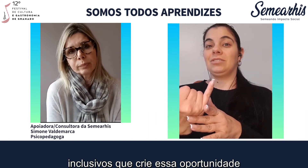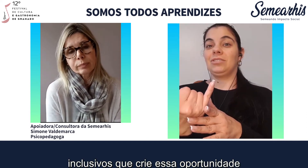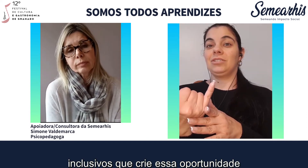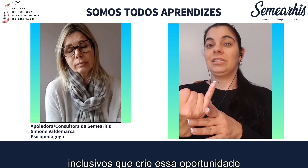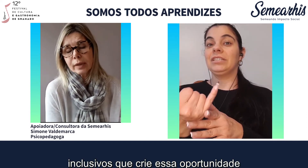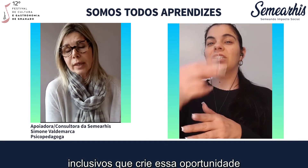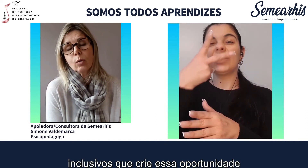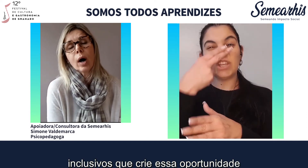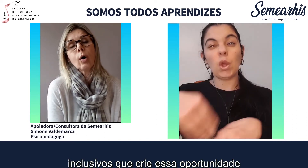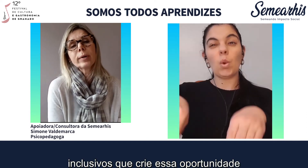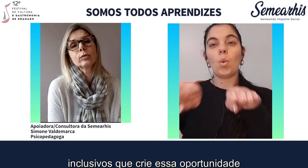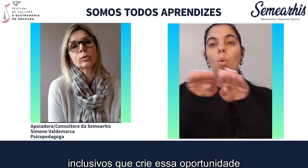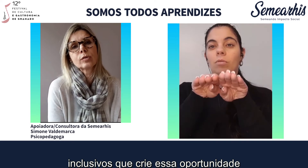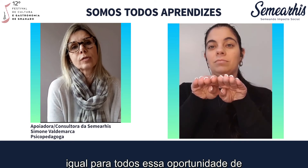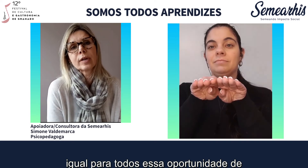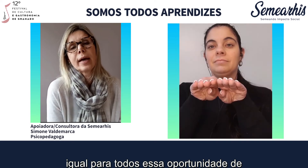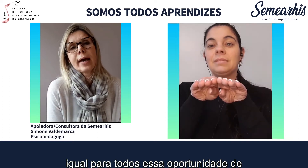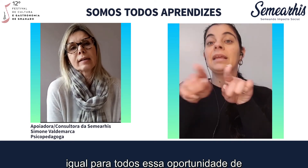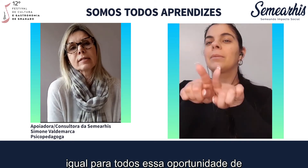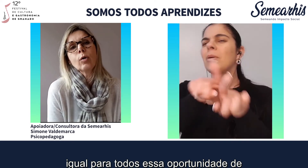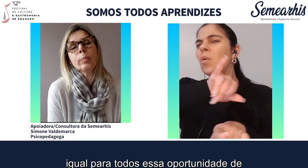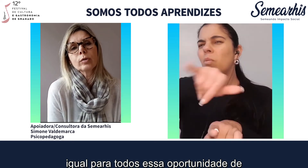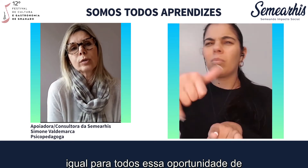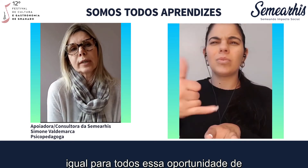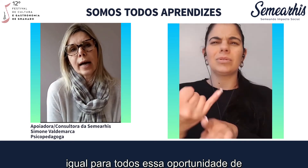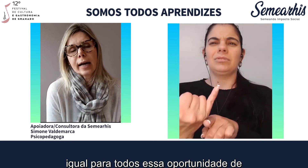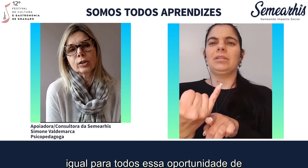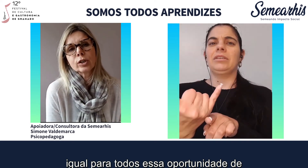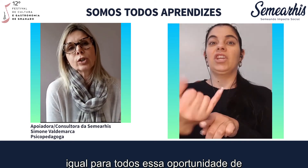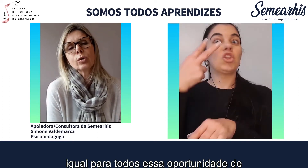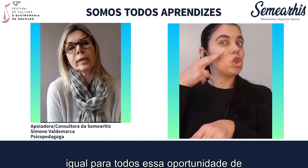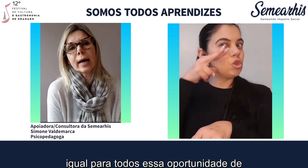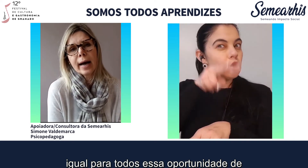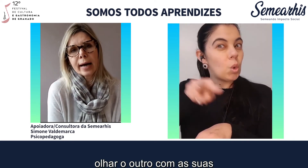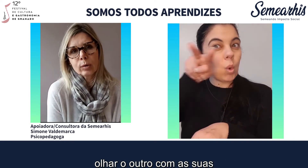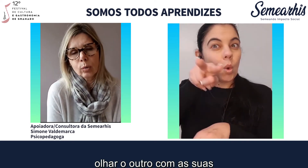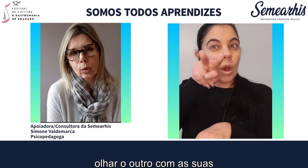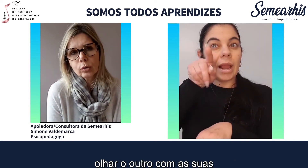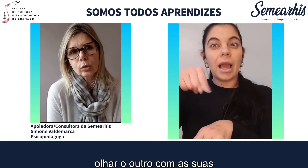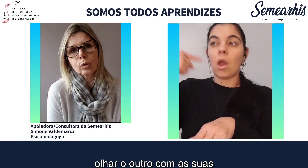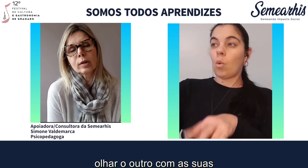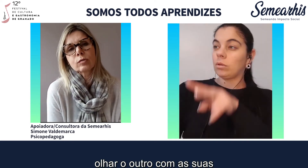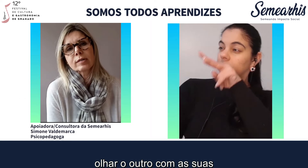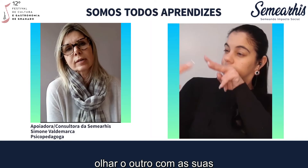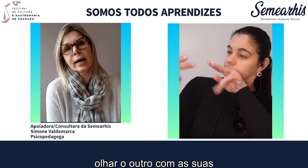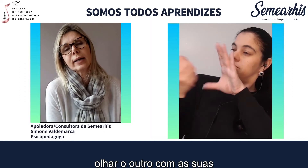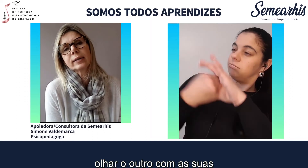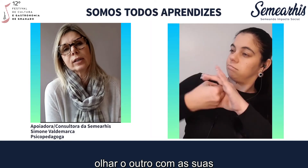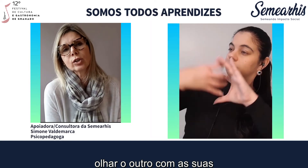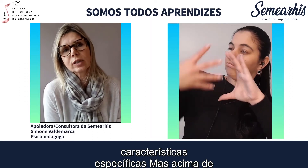oportunidade igual para todos, essa oportunidade de olhar o outro com as